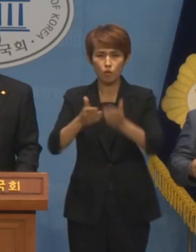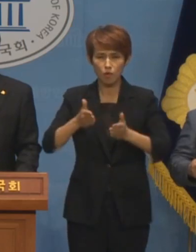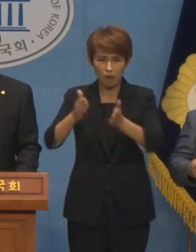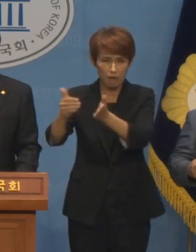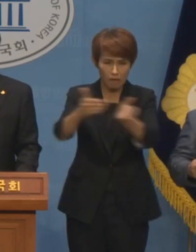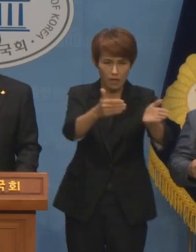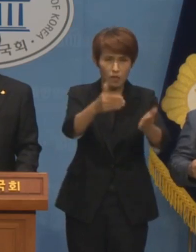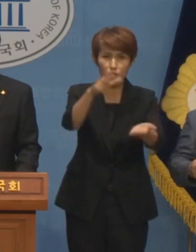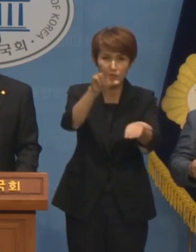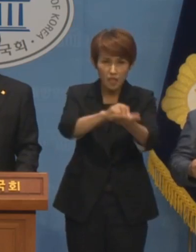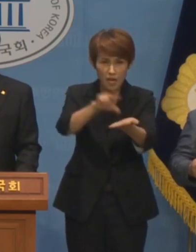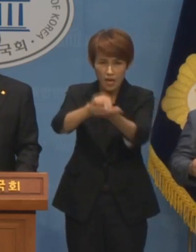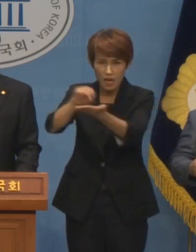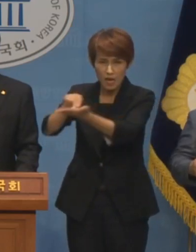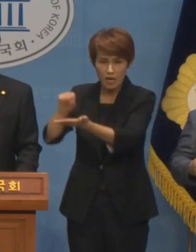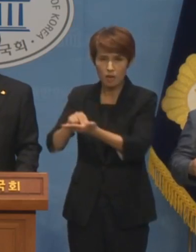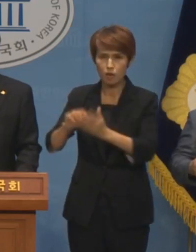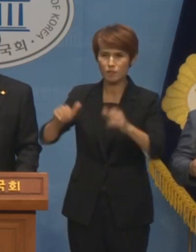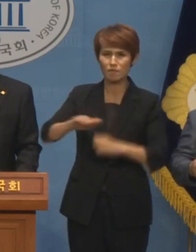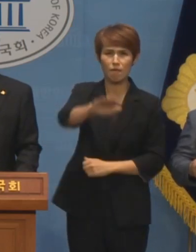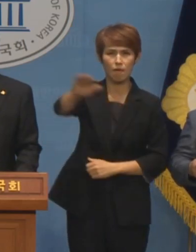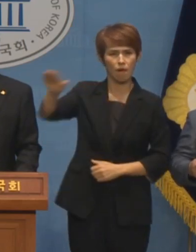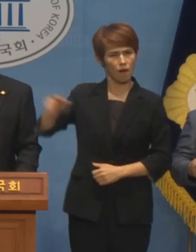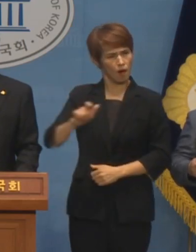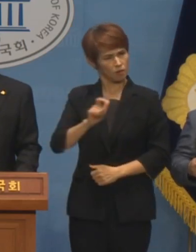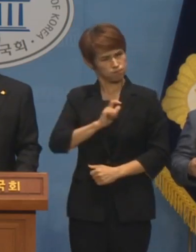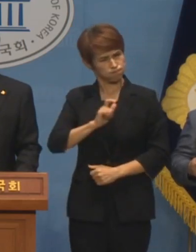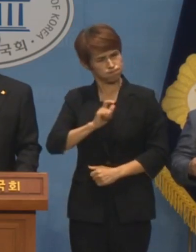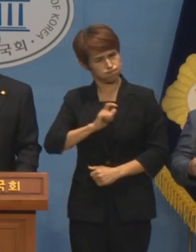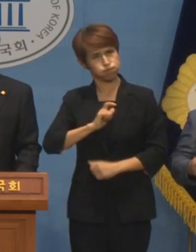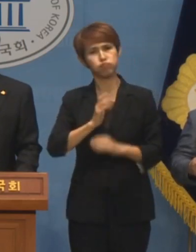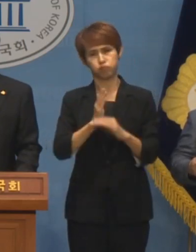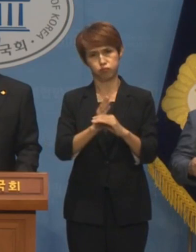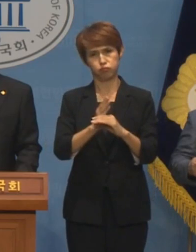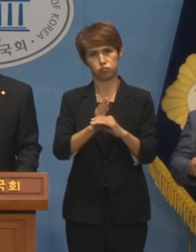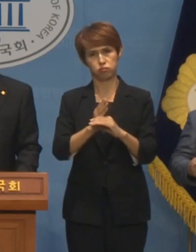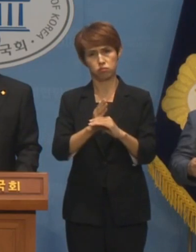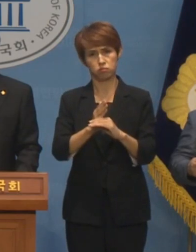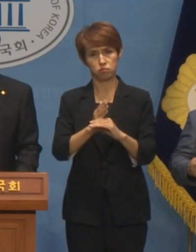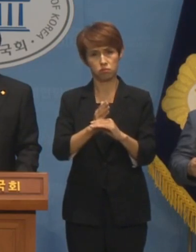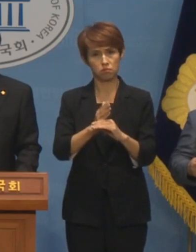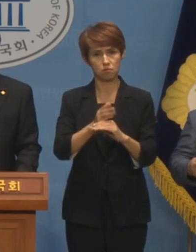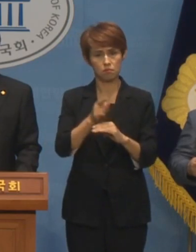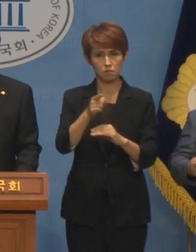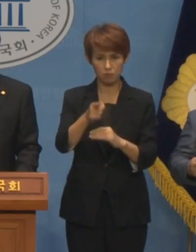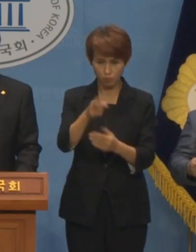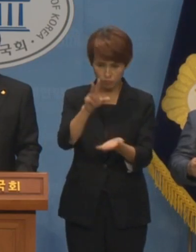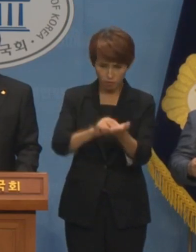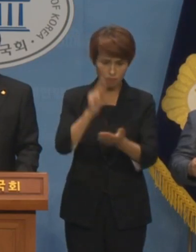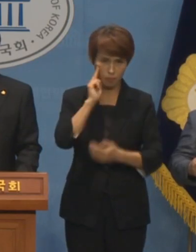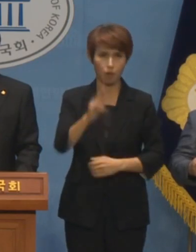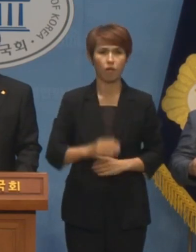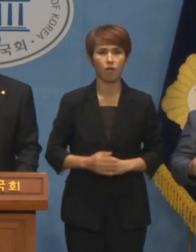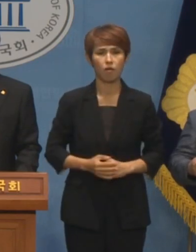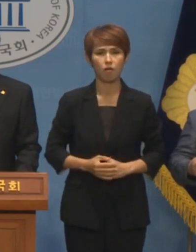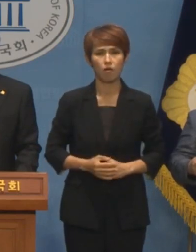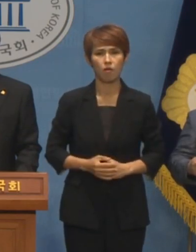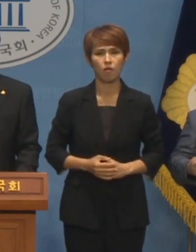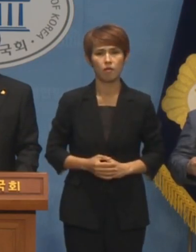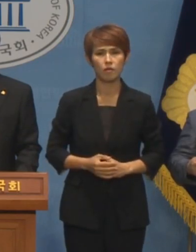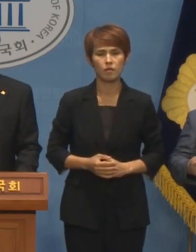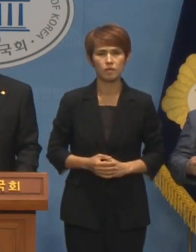문제에 대해서 많은 국민들이 의혹을 갖고 있고 그것이 법의 적용의 대상이 되고 있는데 이 부분에